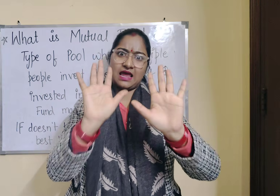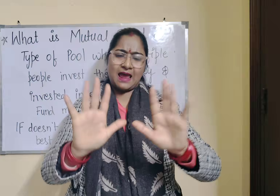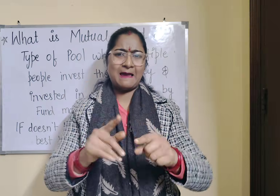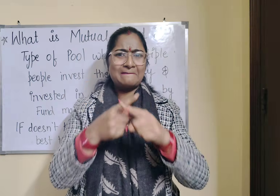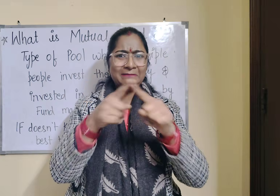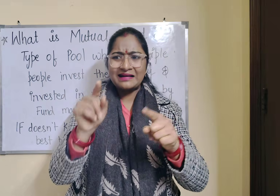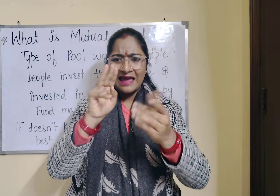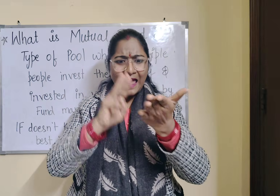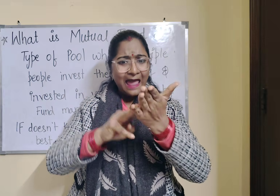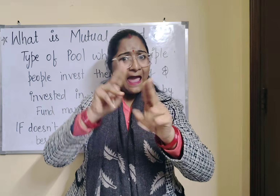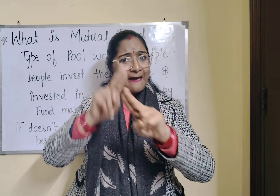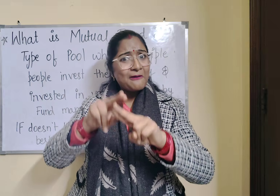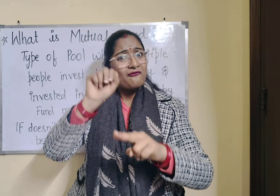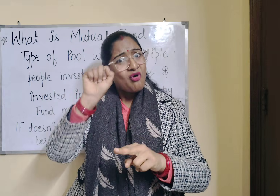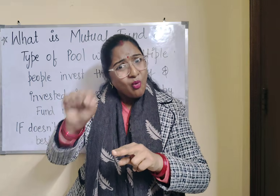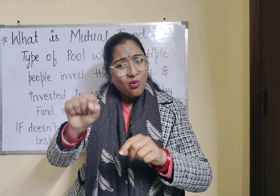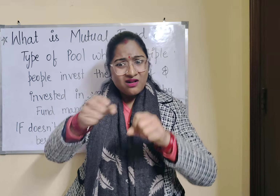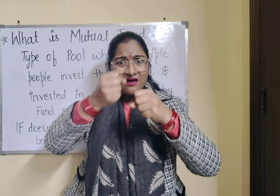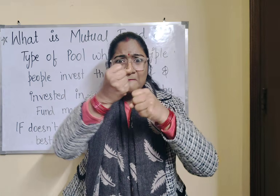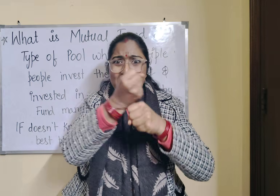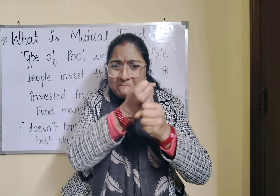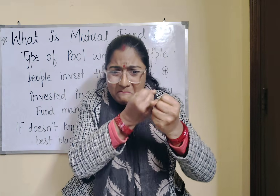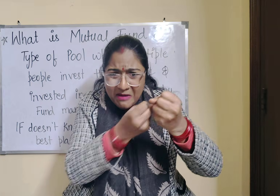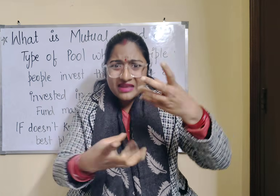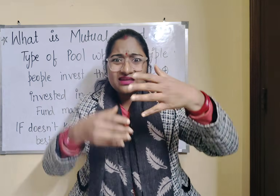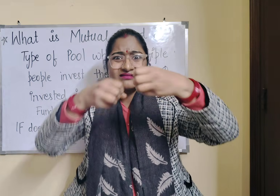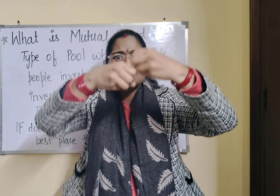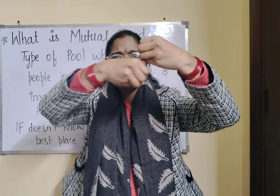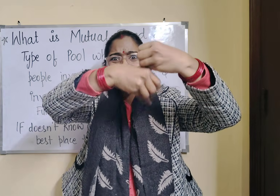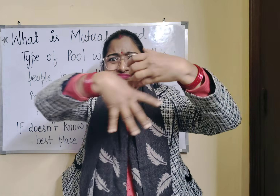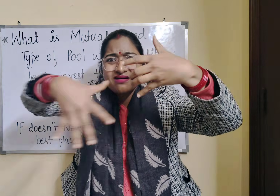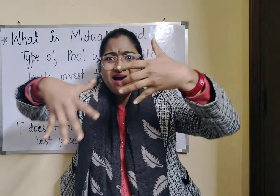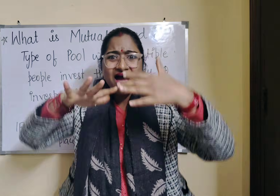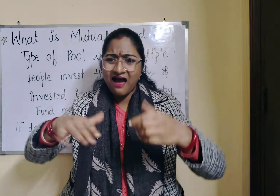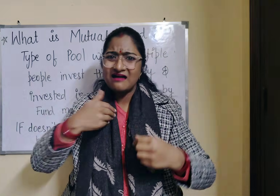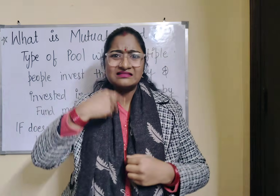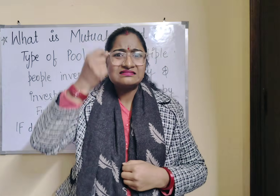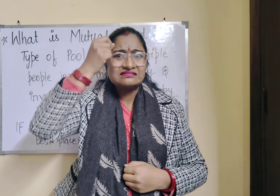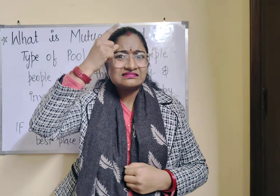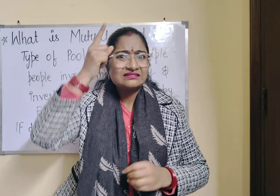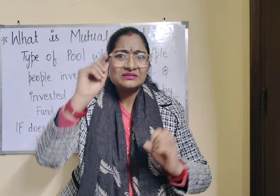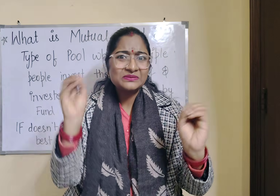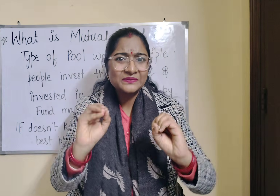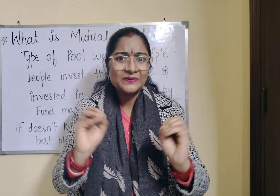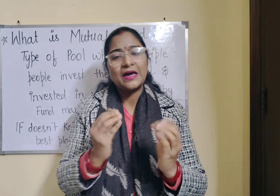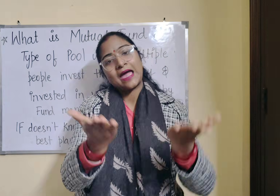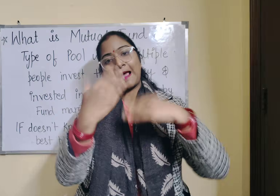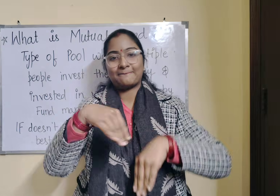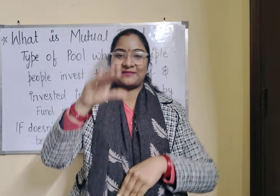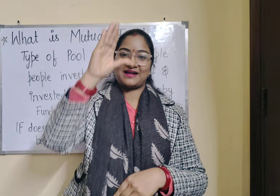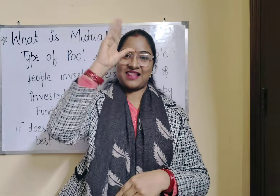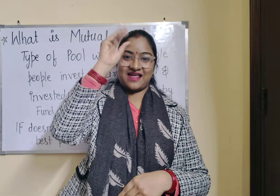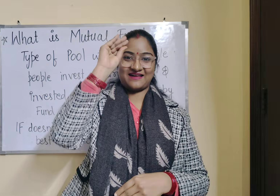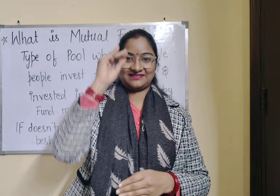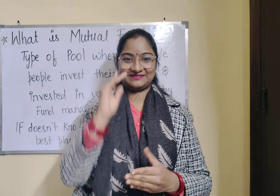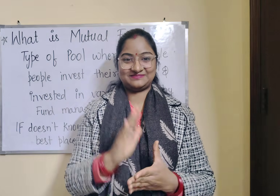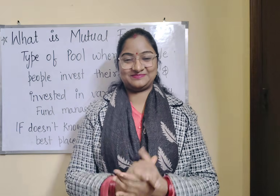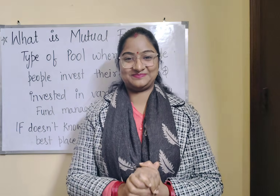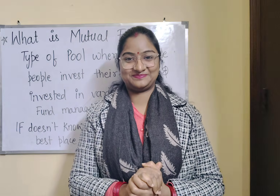समझेंगे कि ठीक है, हमें एमएफ के बारे में समझ में आ गया। अब एमएफ में भी मैंने पहले बताया था डिफरेंट टाइप्स ऑफ